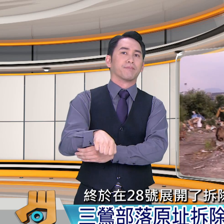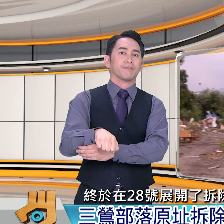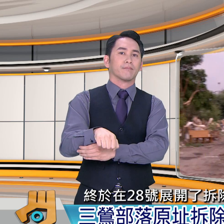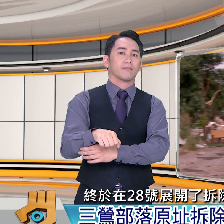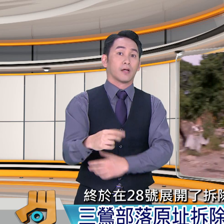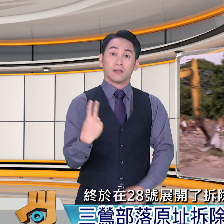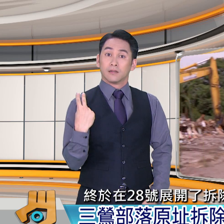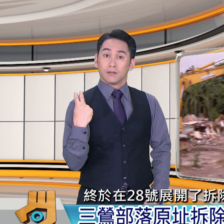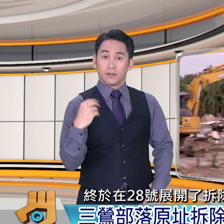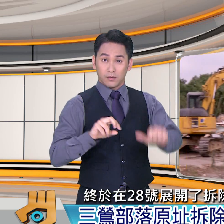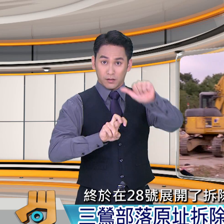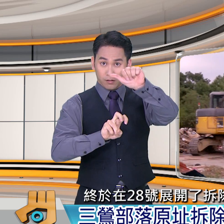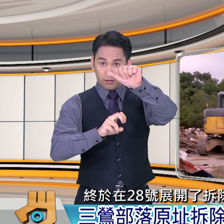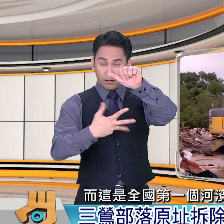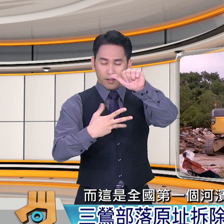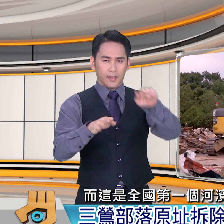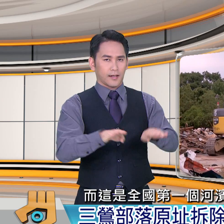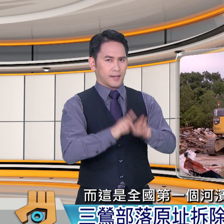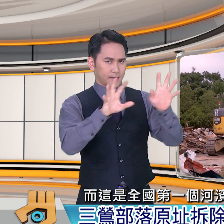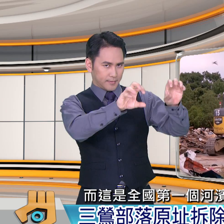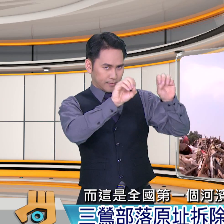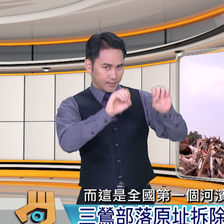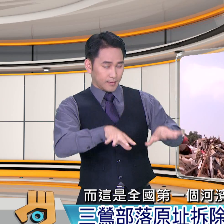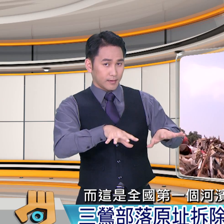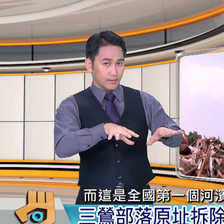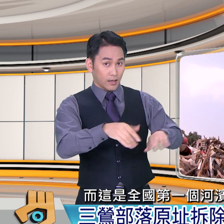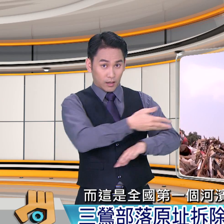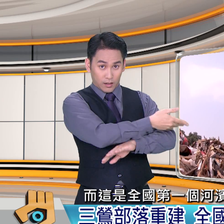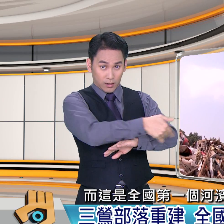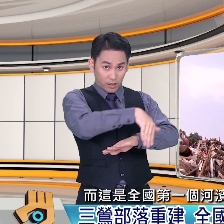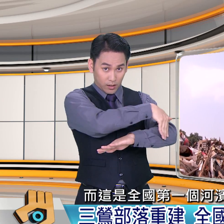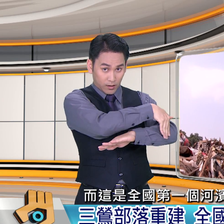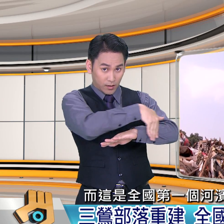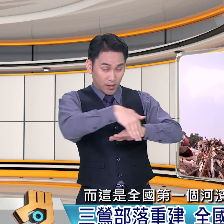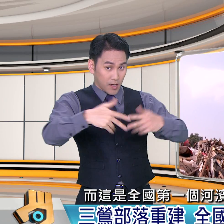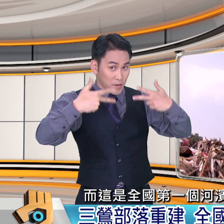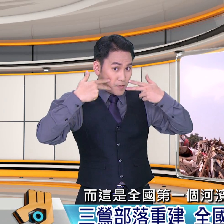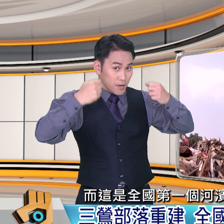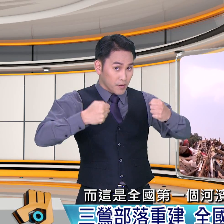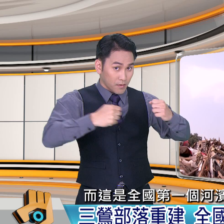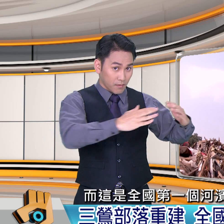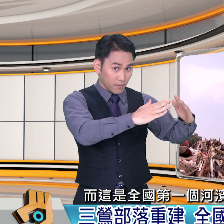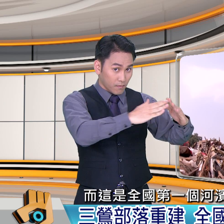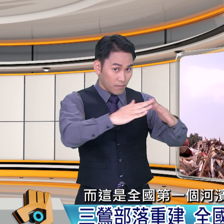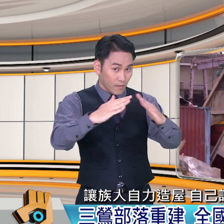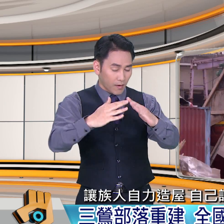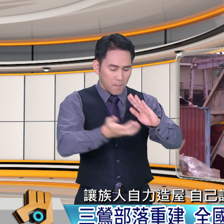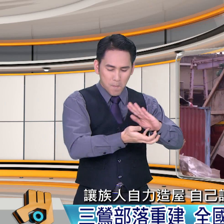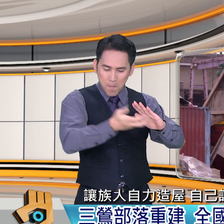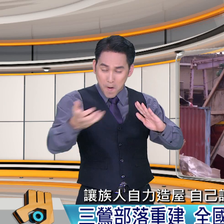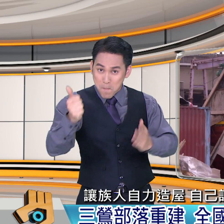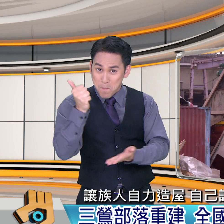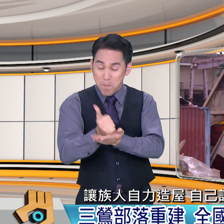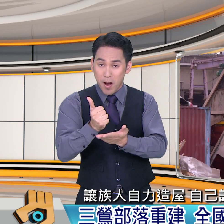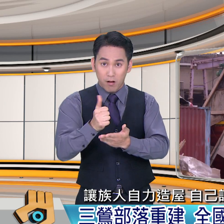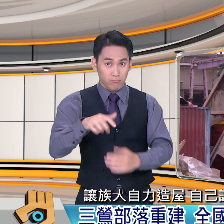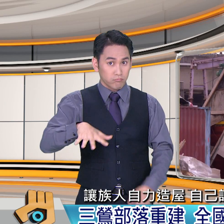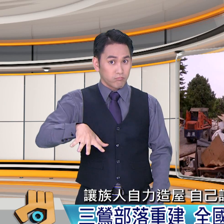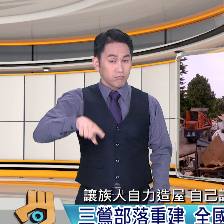了拆除。而这是全国第一个河滨部落安迁计划，让族人自立造屋，自